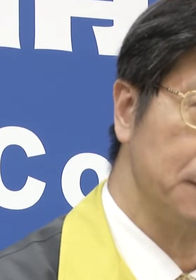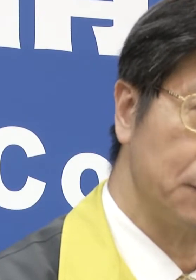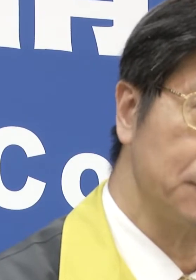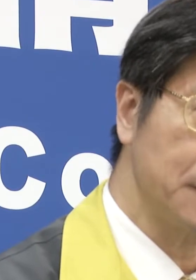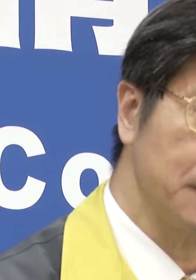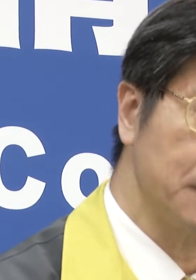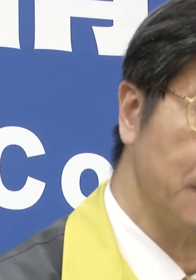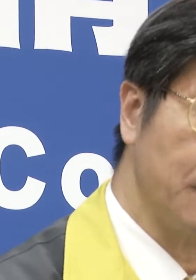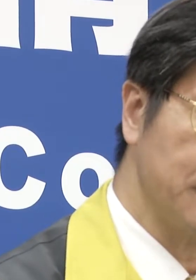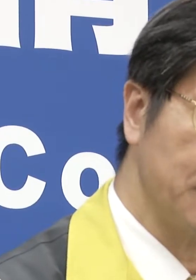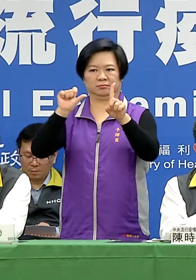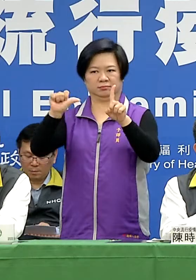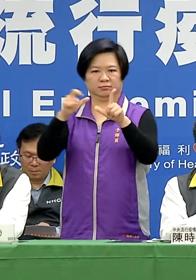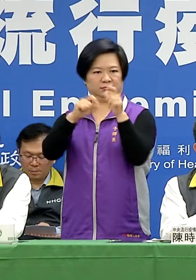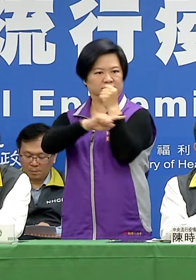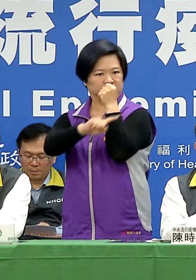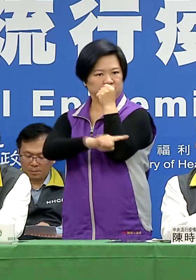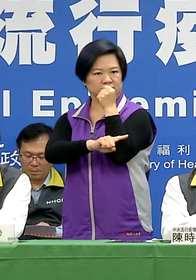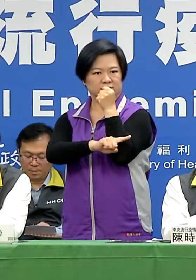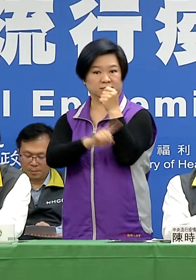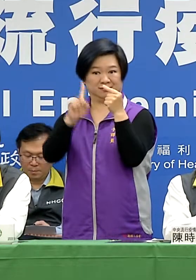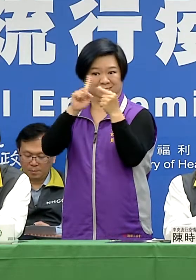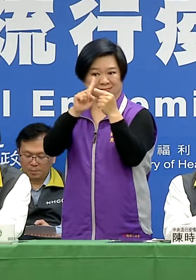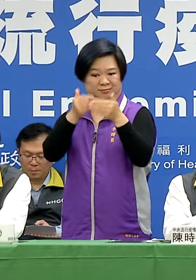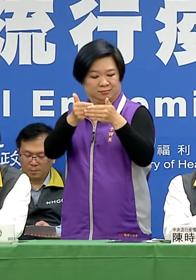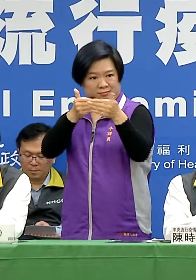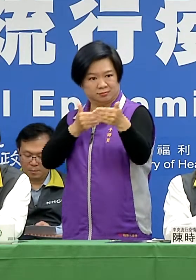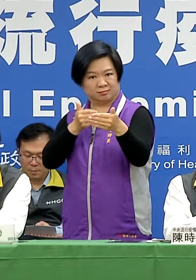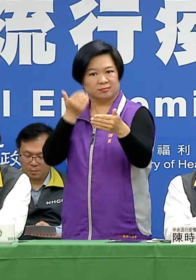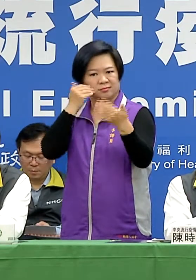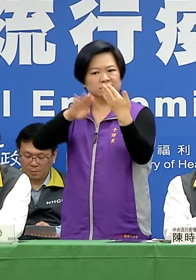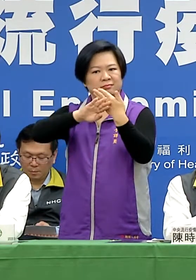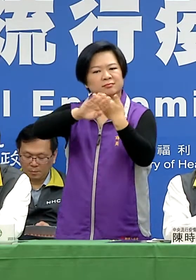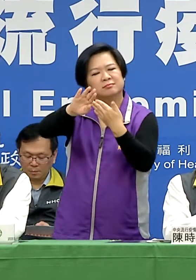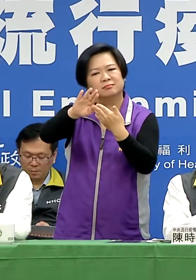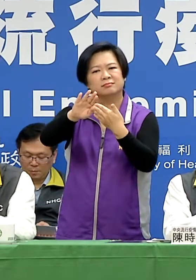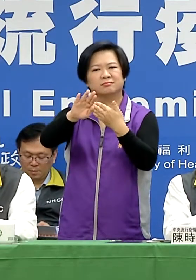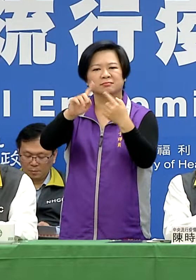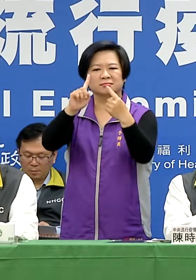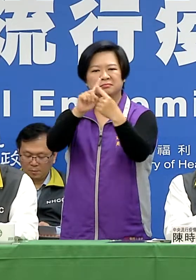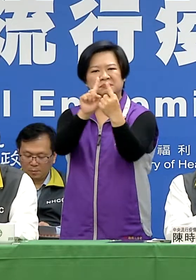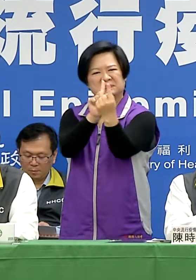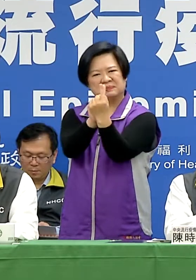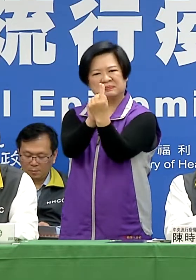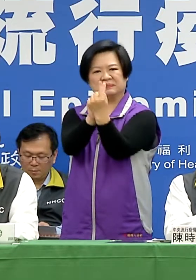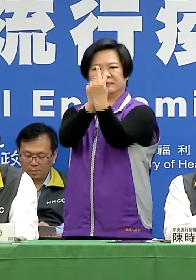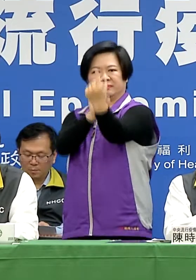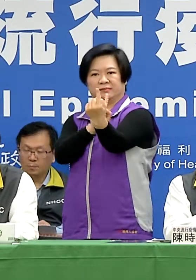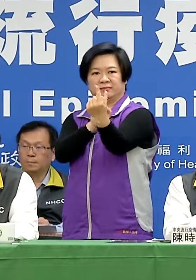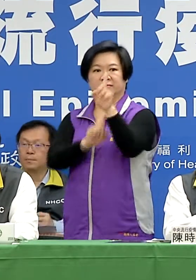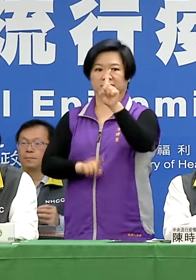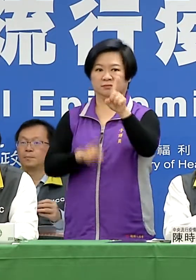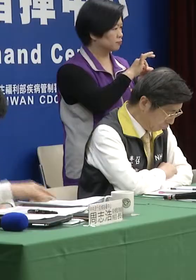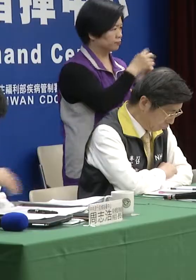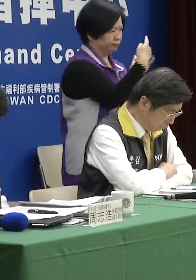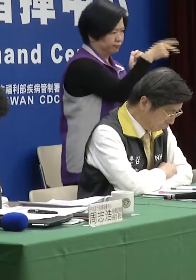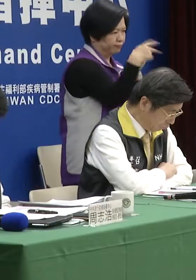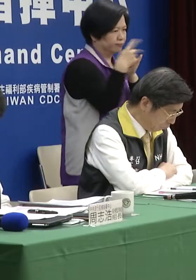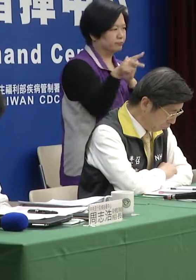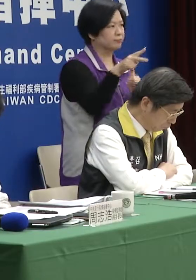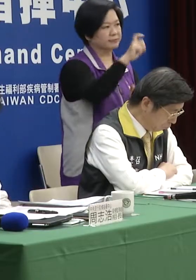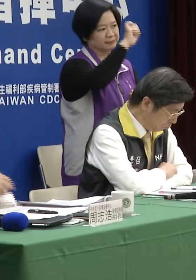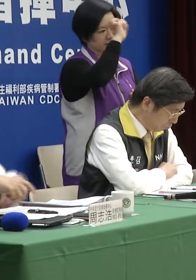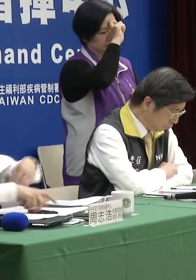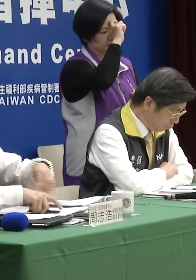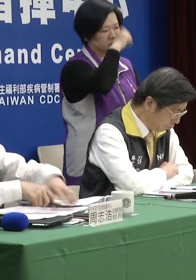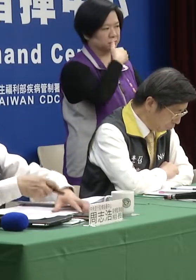纯指出，截至周一，台湾306例确诊个案中，至少有24例出现味觉或嗅觉异常，而且这种